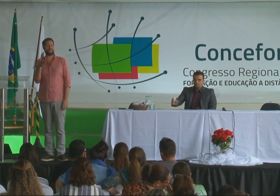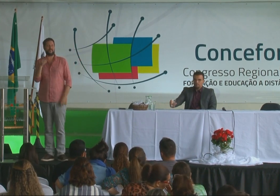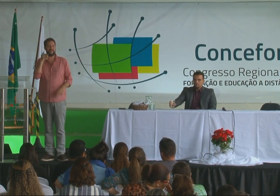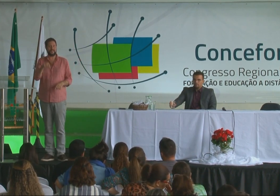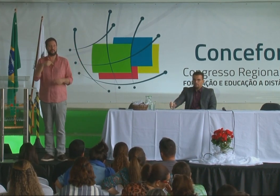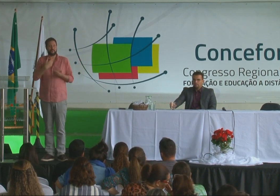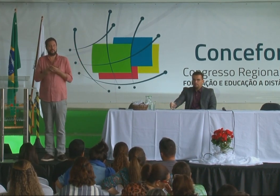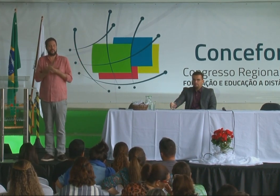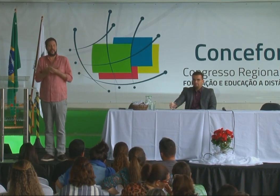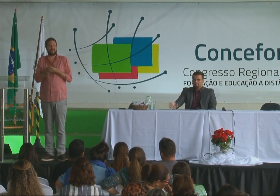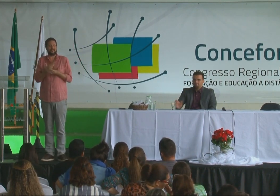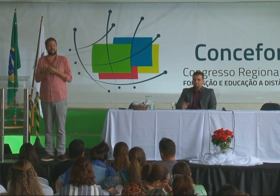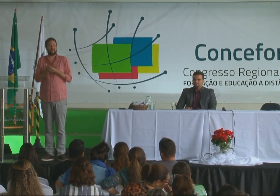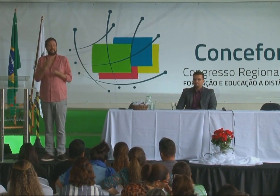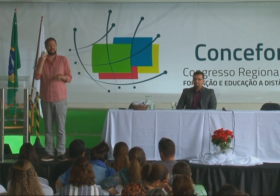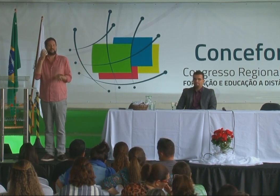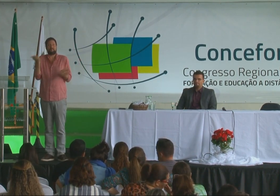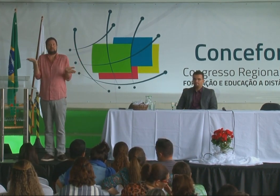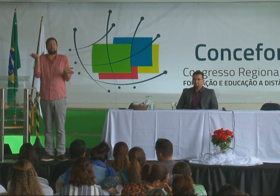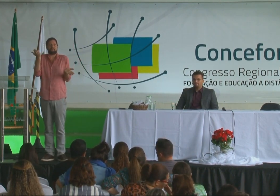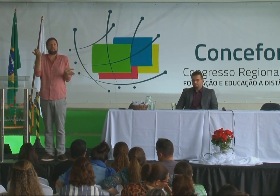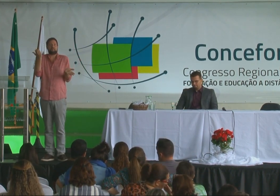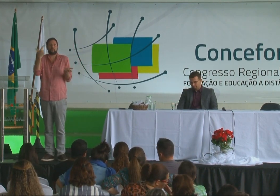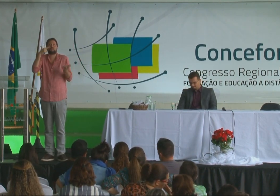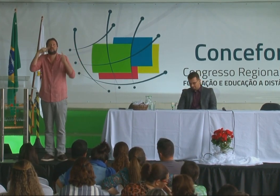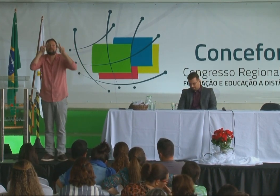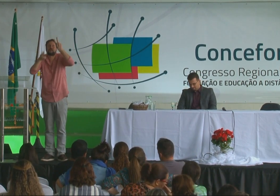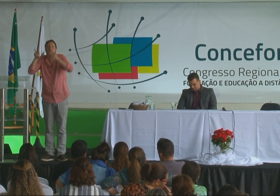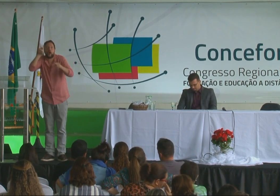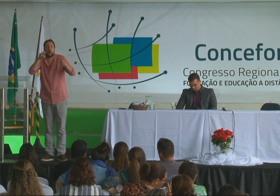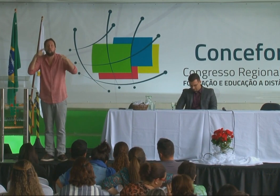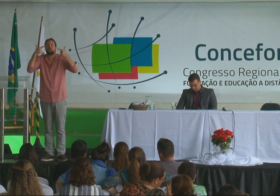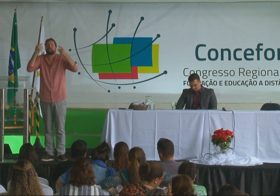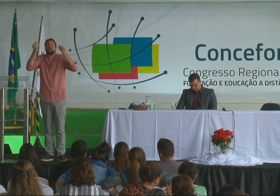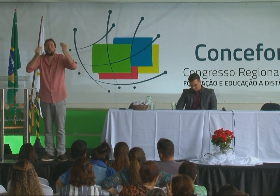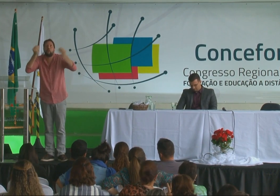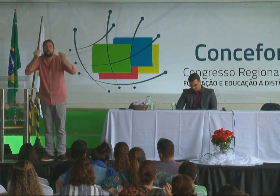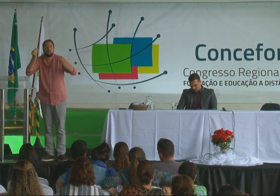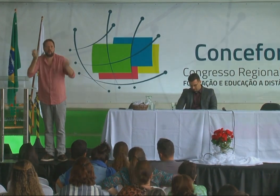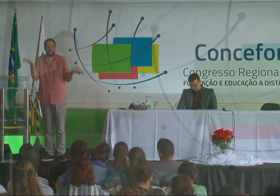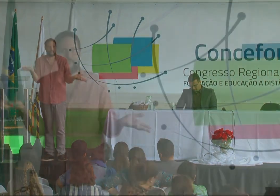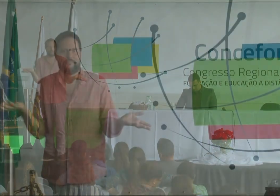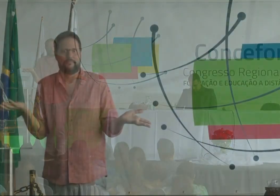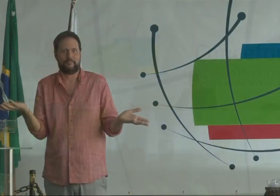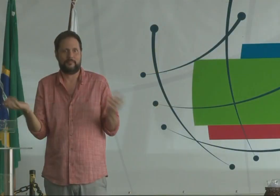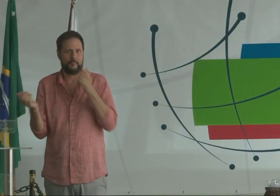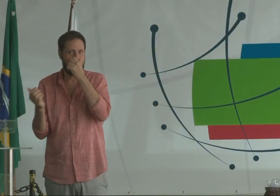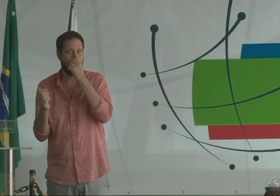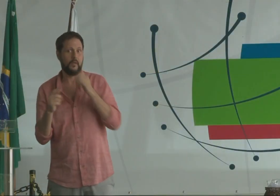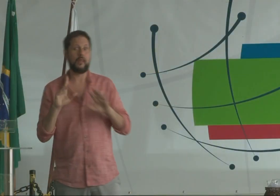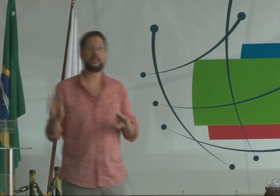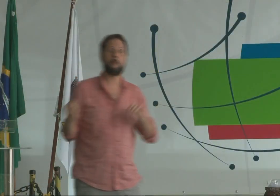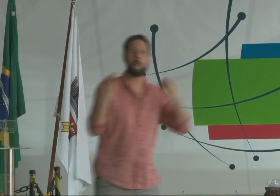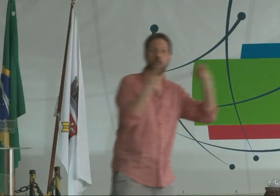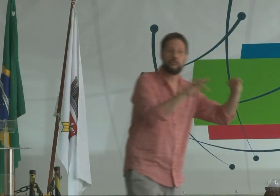Na escola de ouvintes, eu estava na escola de ouvintes, todos já tinham essa referência. Mas, visualmente, não possuímos essa relação